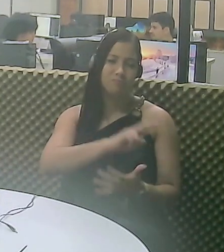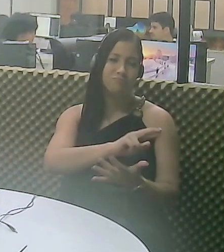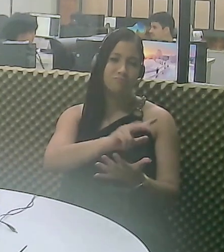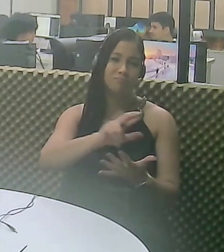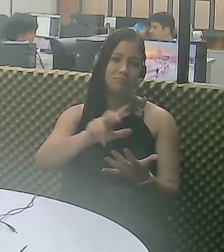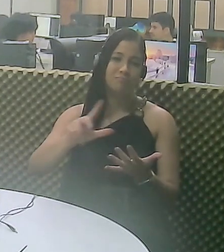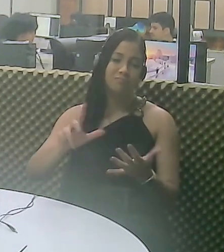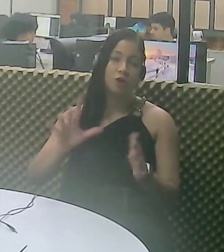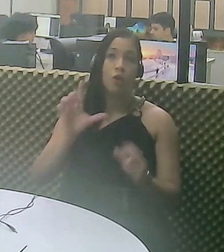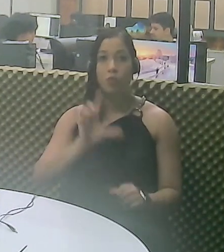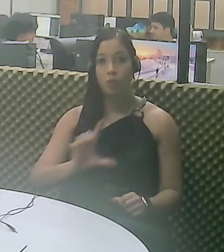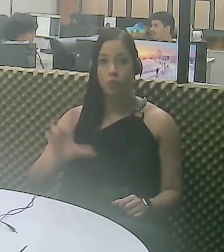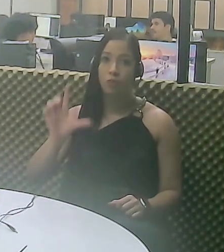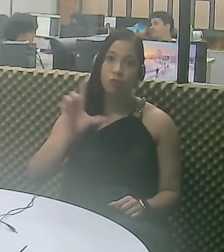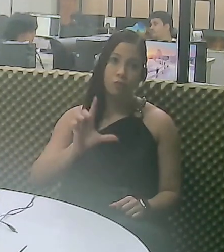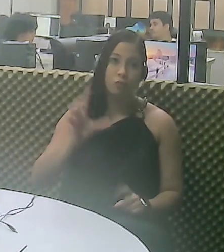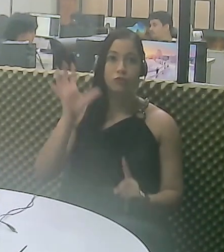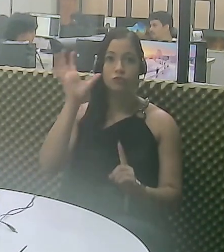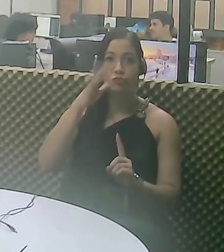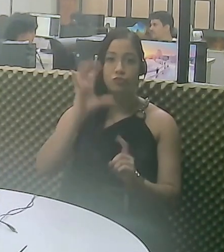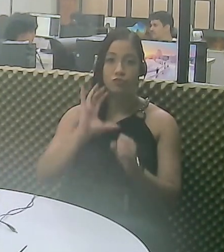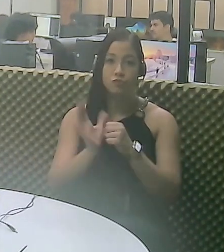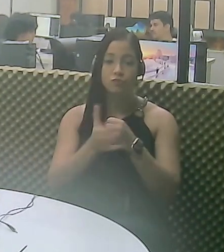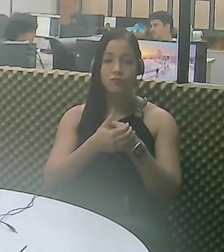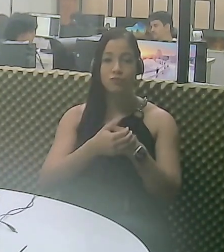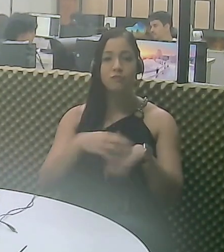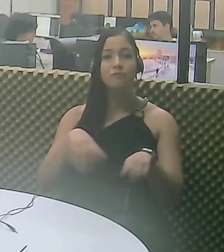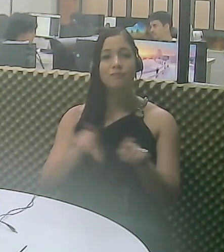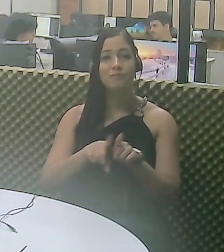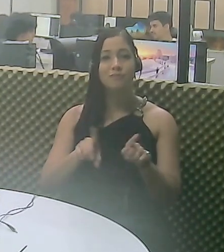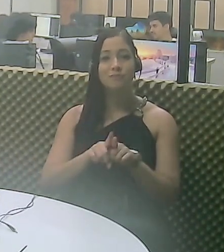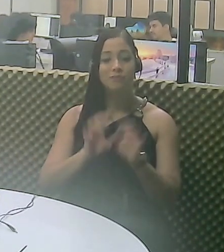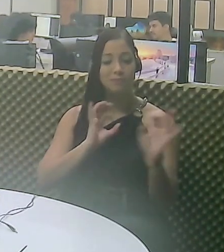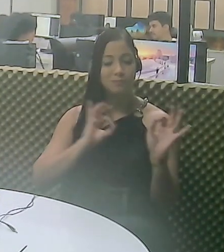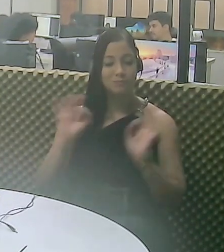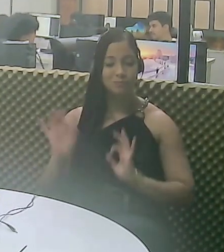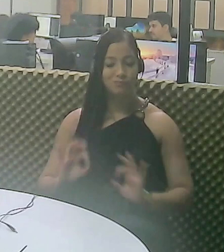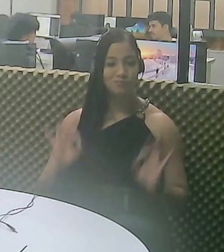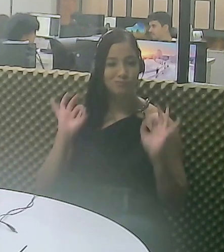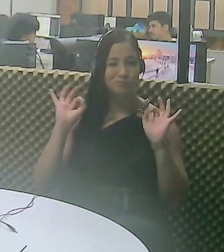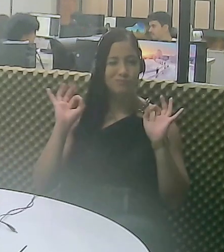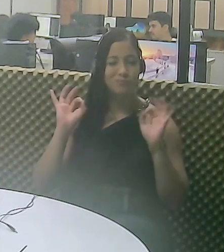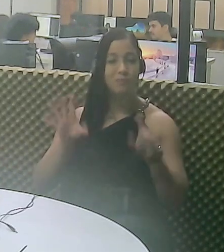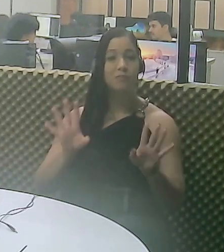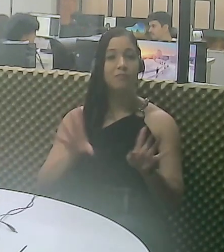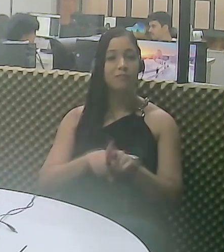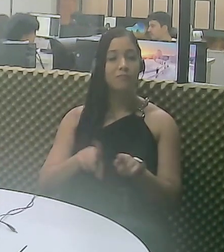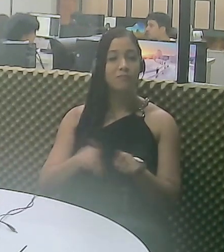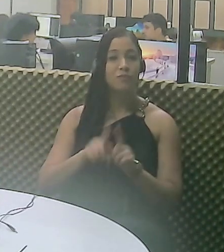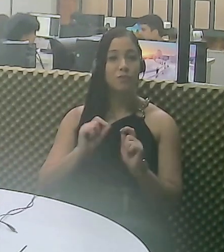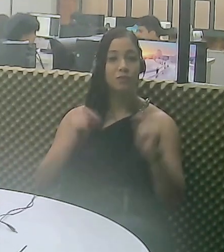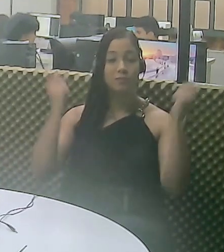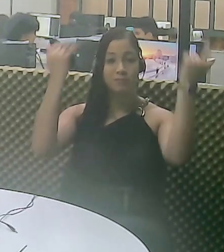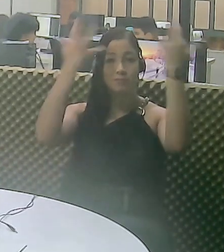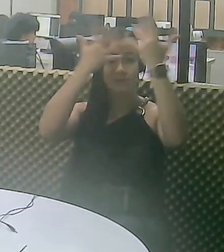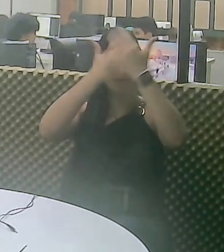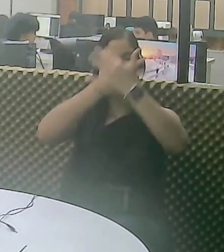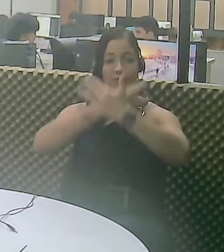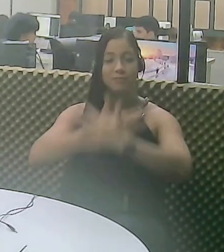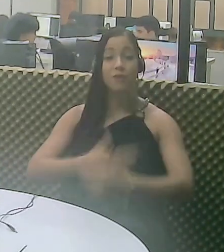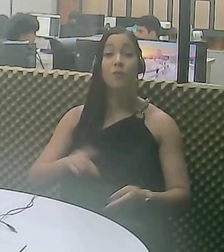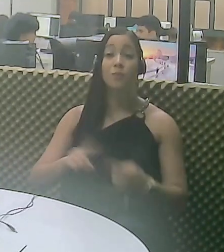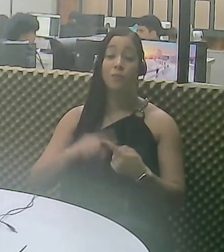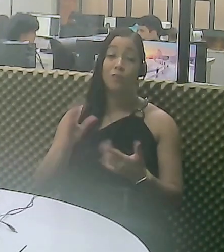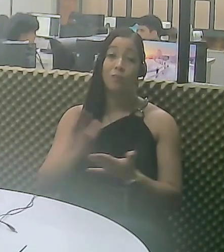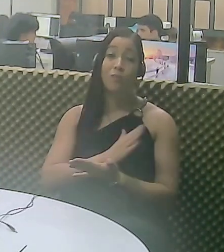da Valentina. Ela, óbvio, protege da chuva e também serve para compor aquele look. Mas também é uma capa da invisibilidade,